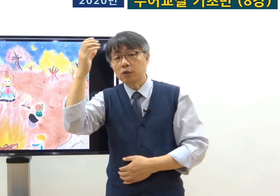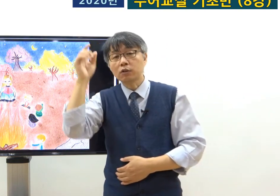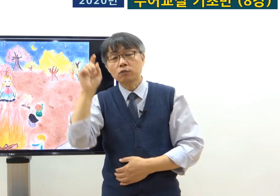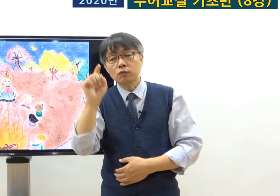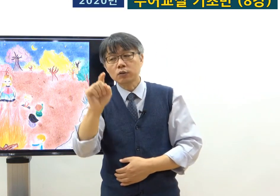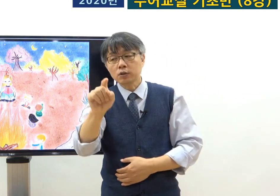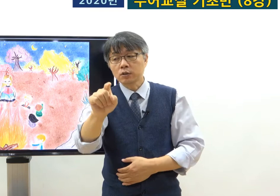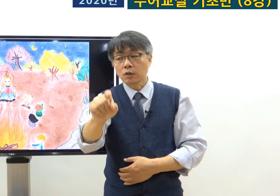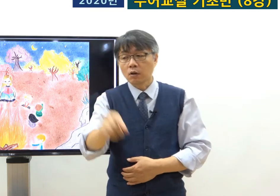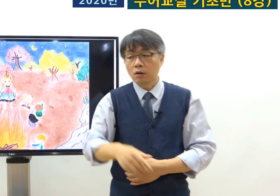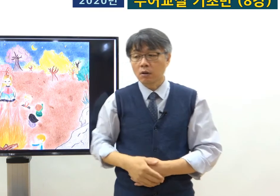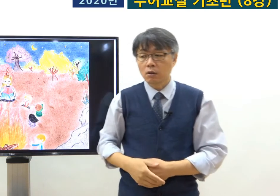꿈을 꾸는 거